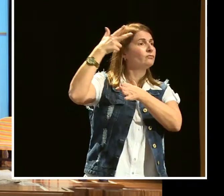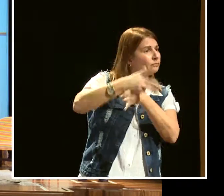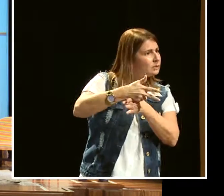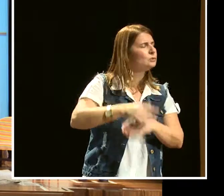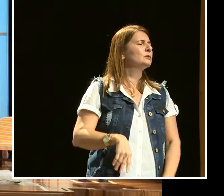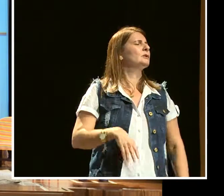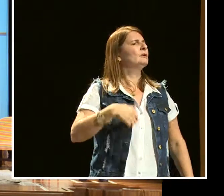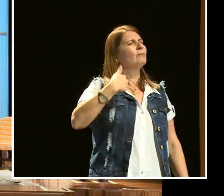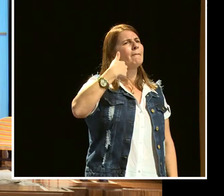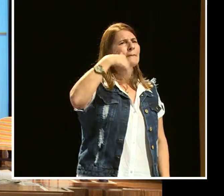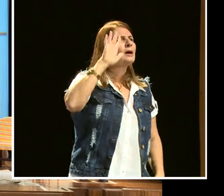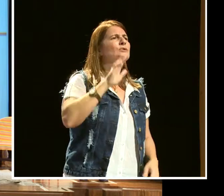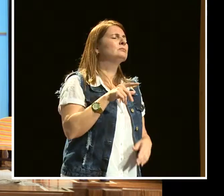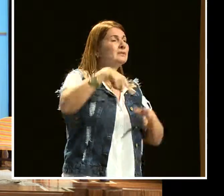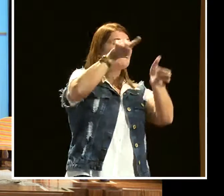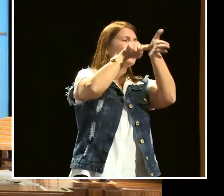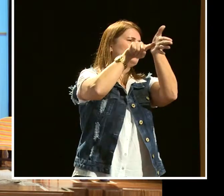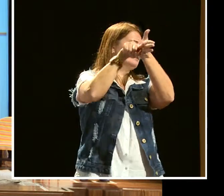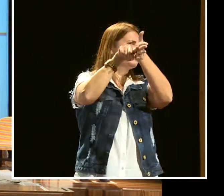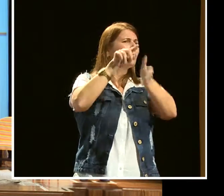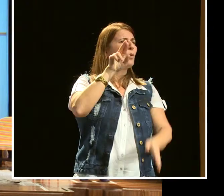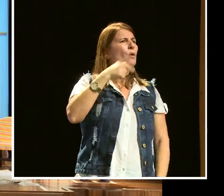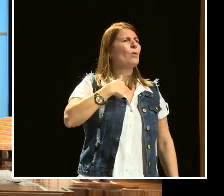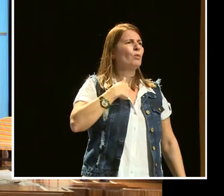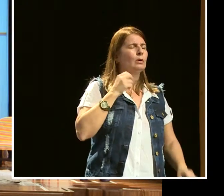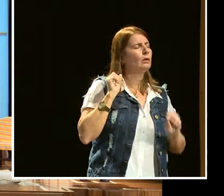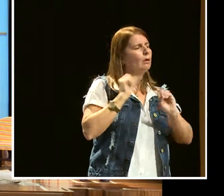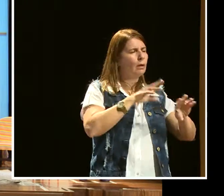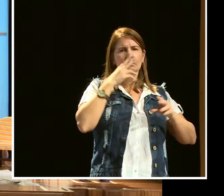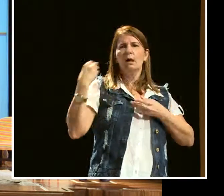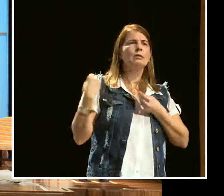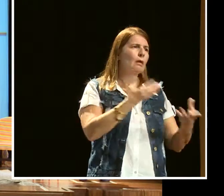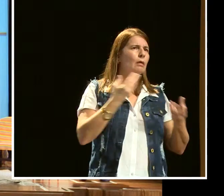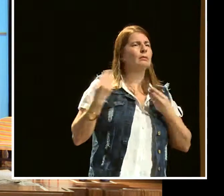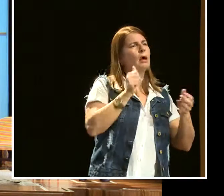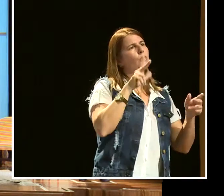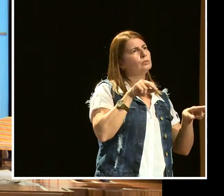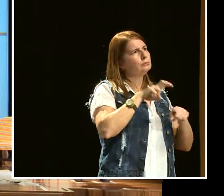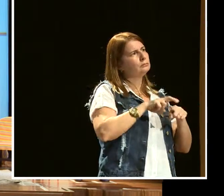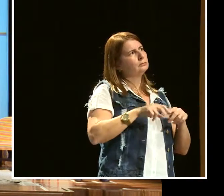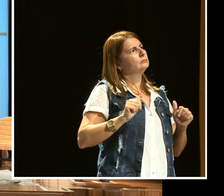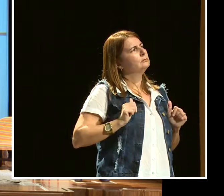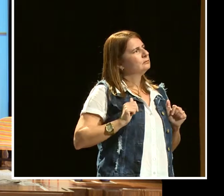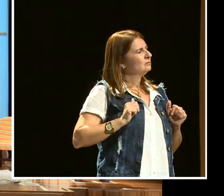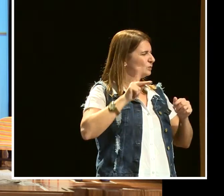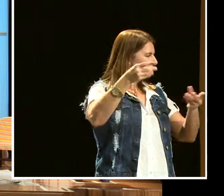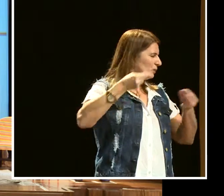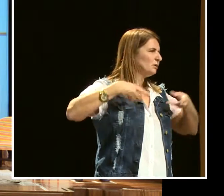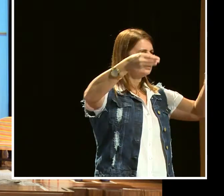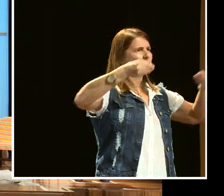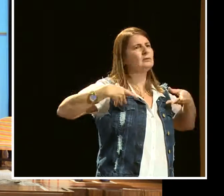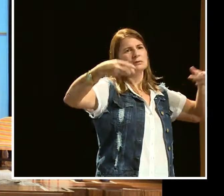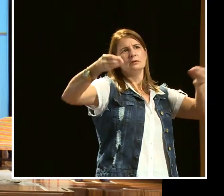praticar. Precisam aprender a estar em frente a uma câmera, se olhando. O processo de ensino não é